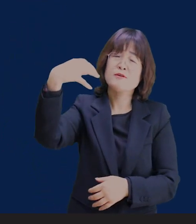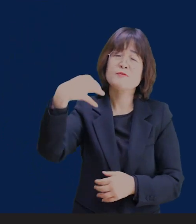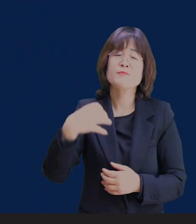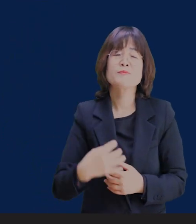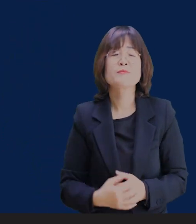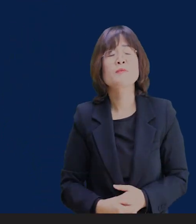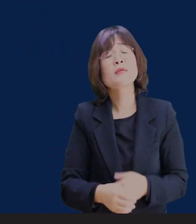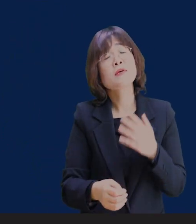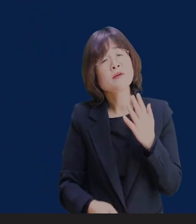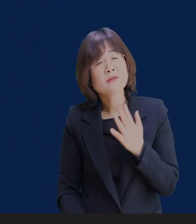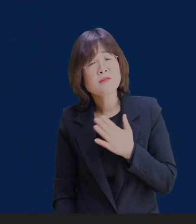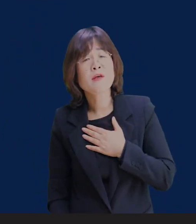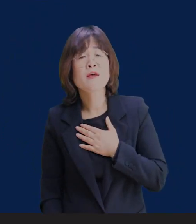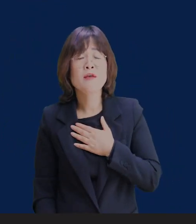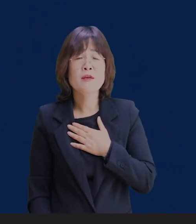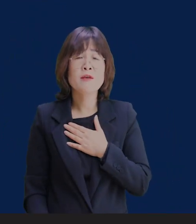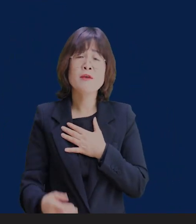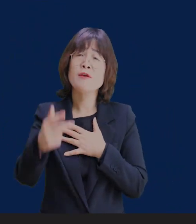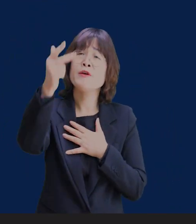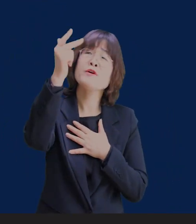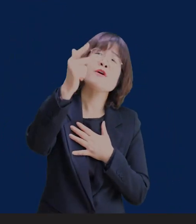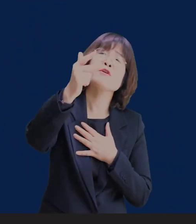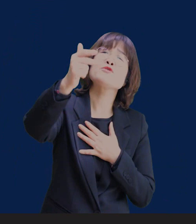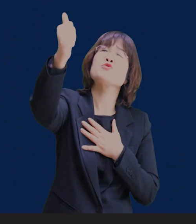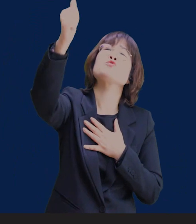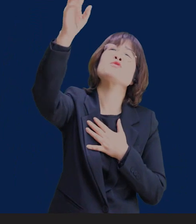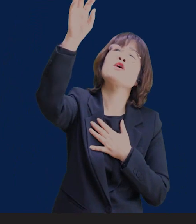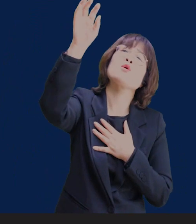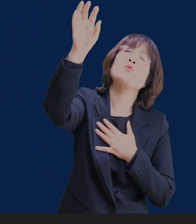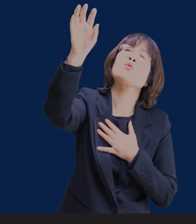날로라 하신다. 내가 주께로